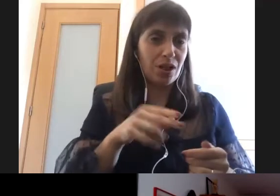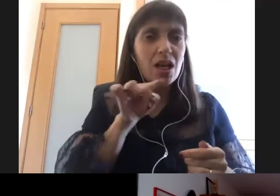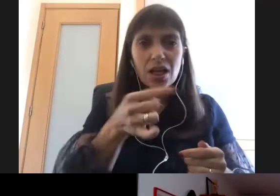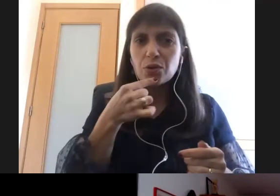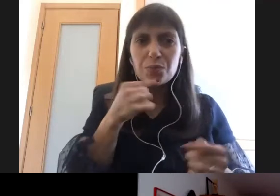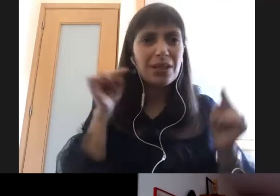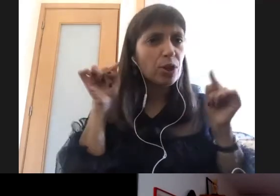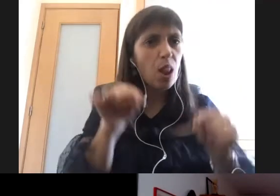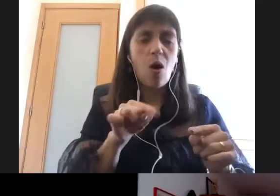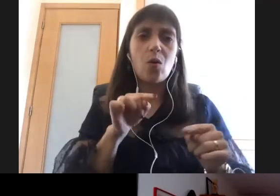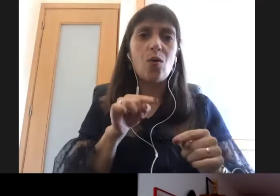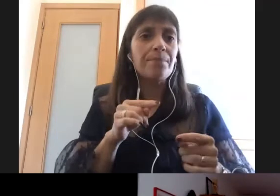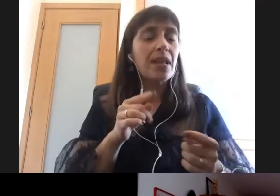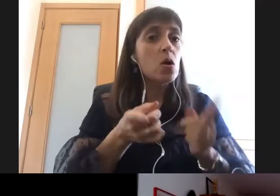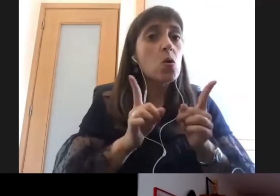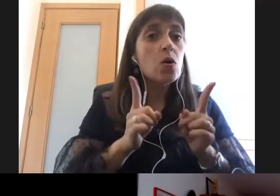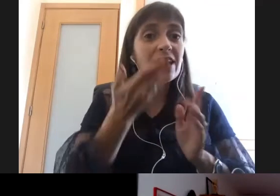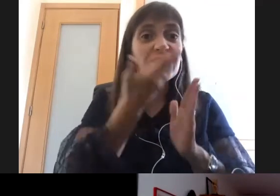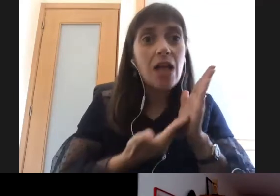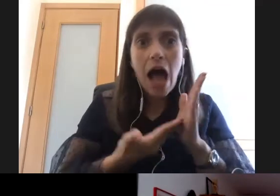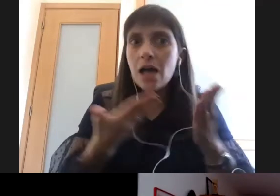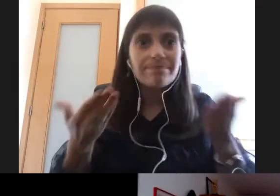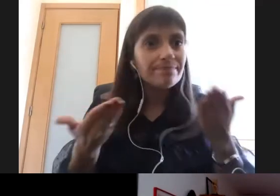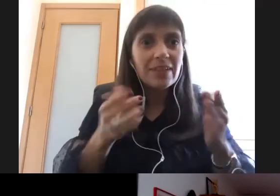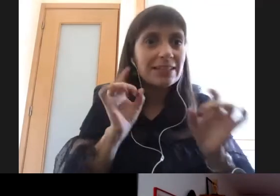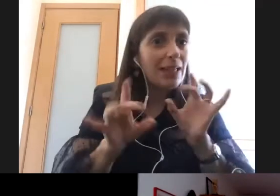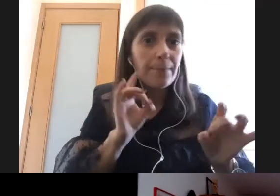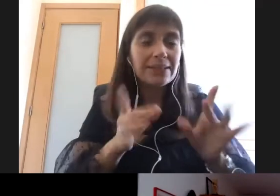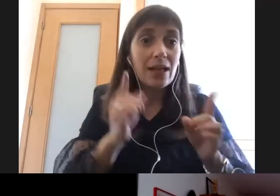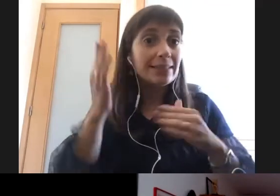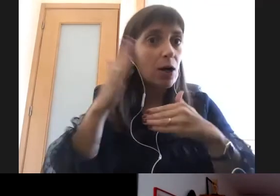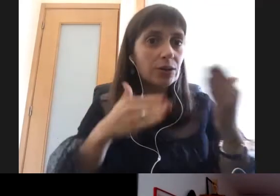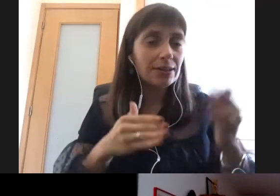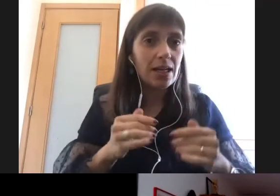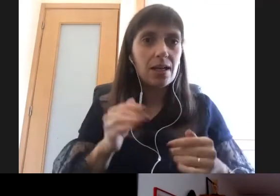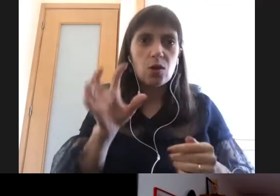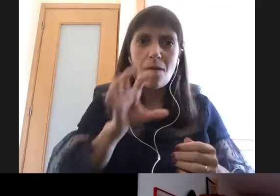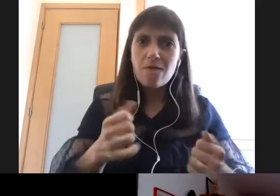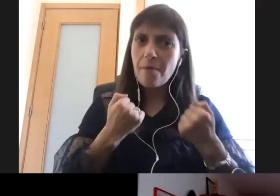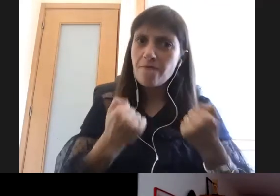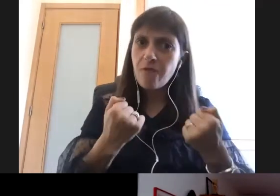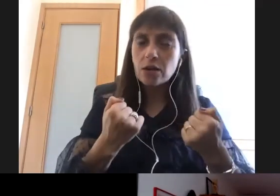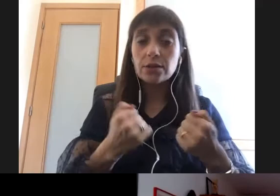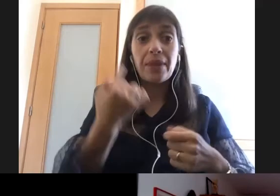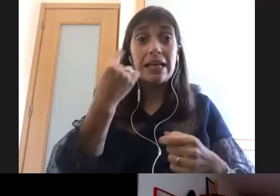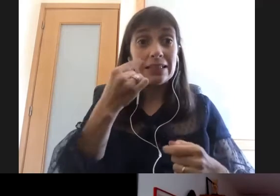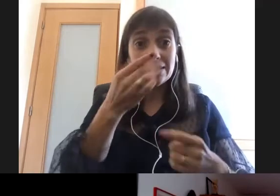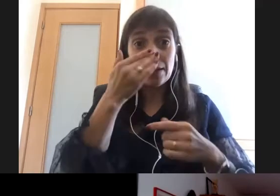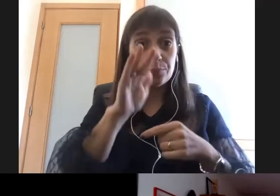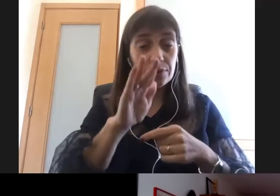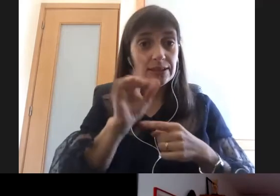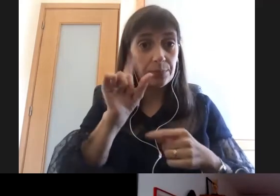aquilo que estava acontecendo de forma muito intensa. Existe, inclusive, um